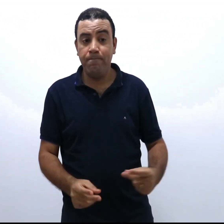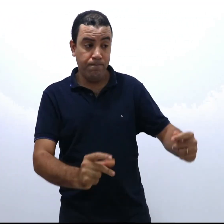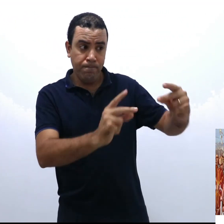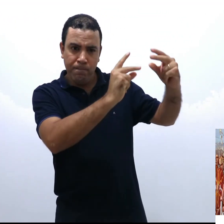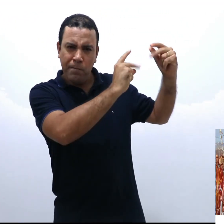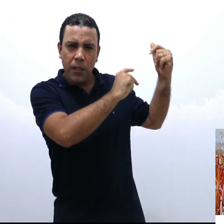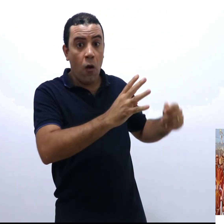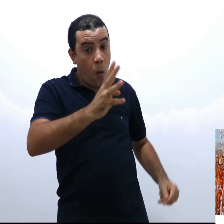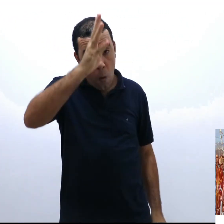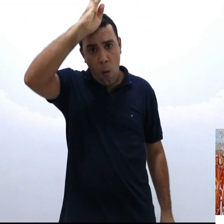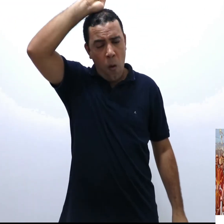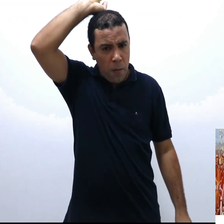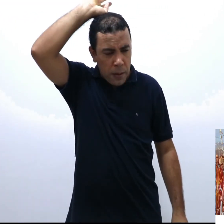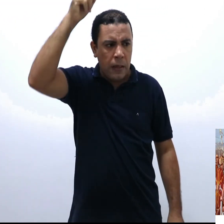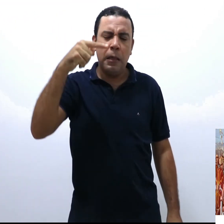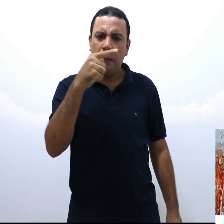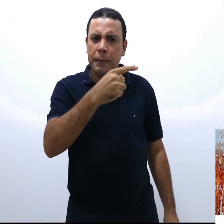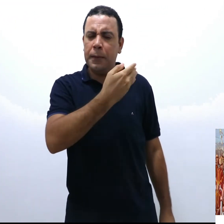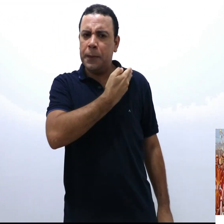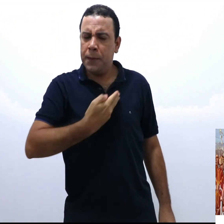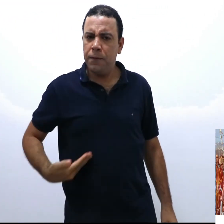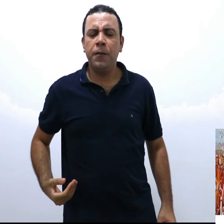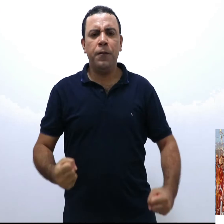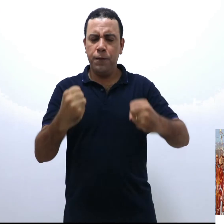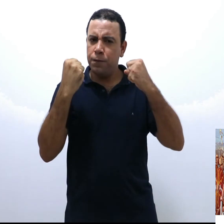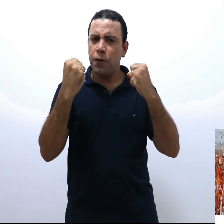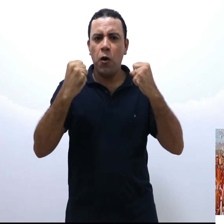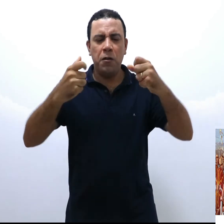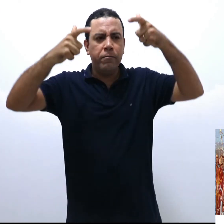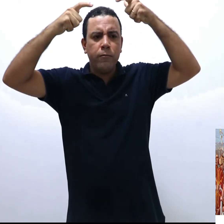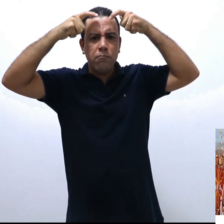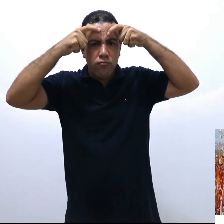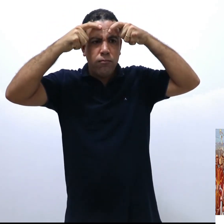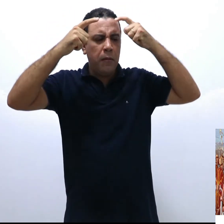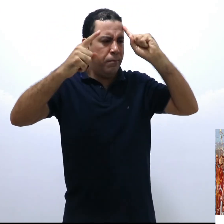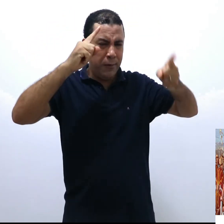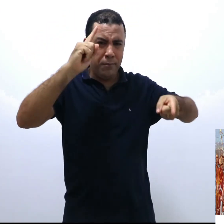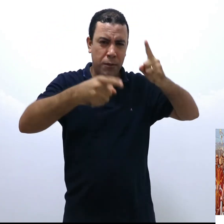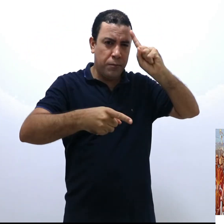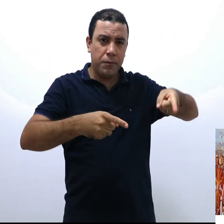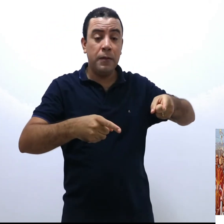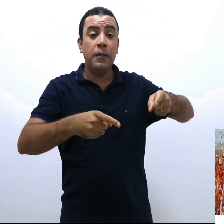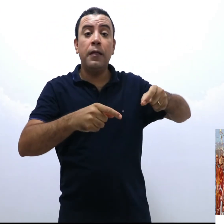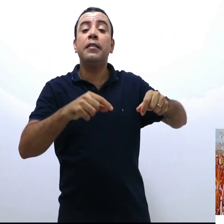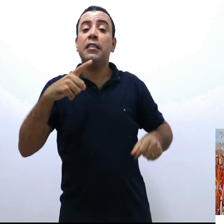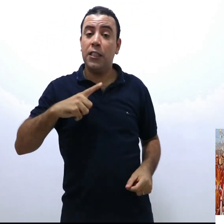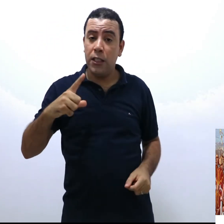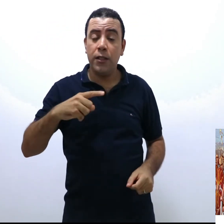Então, há muito tempo atrás, os romanos tinham um governo poderoso. Eles comandavam toda a região, seus